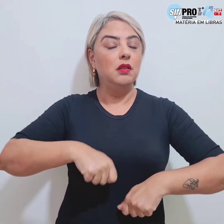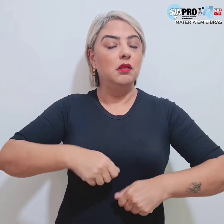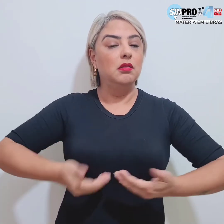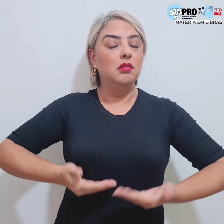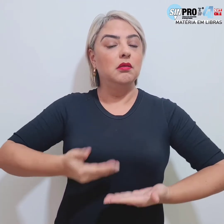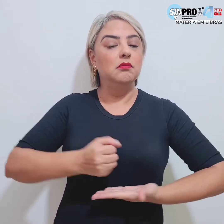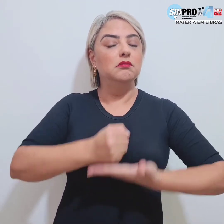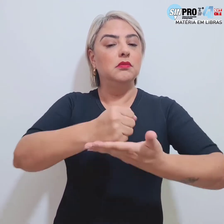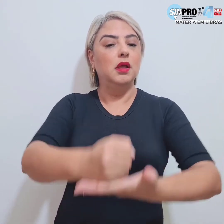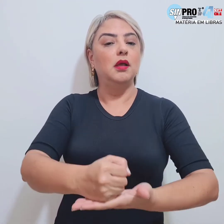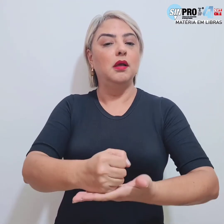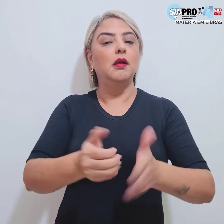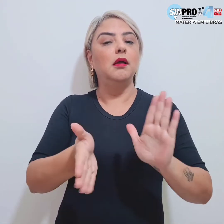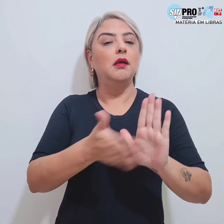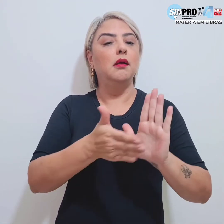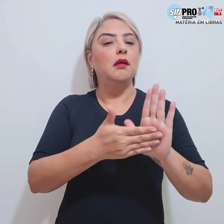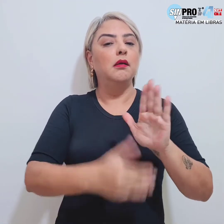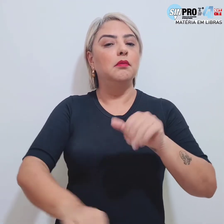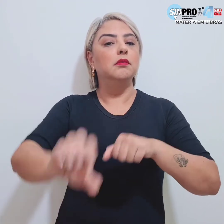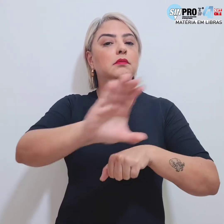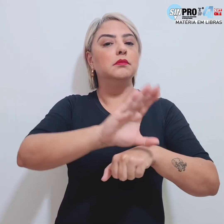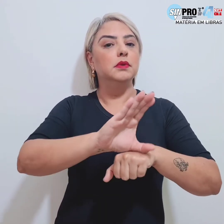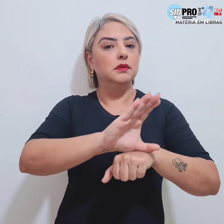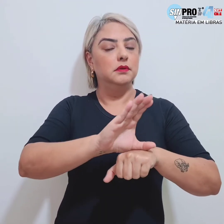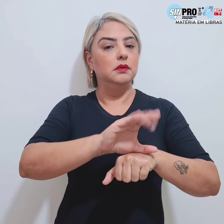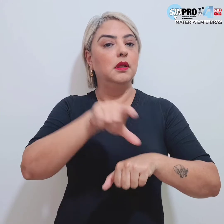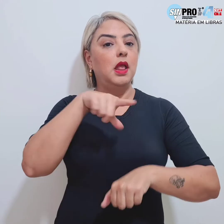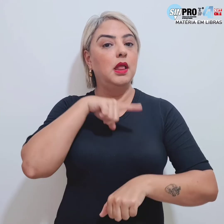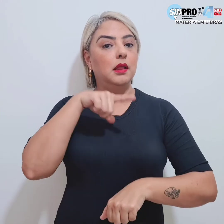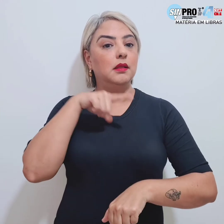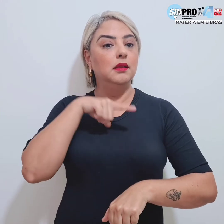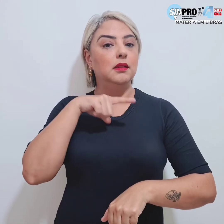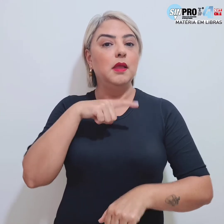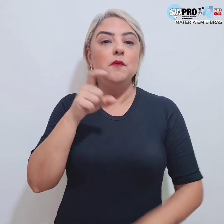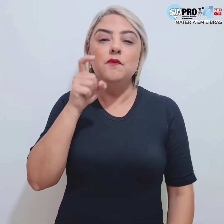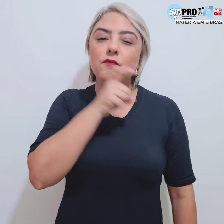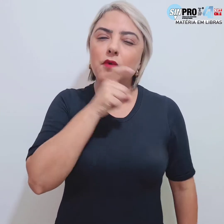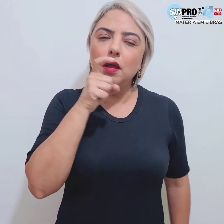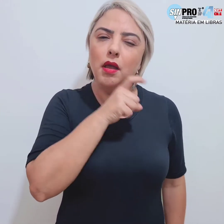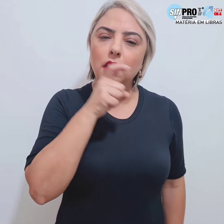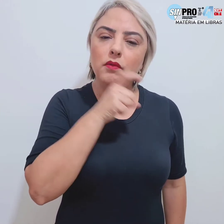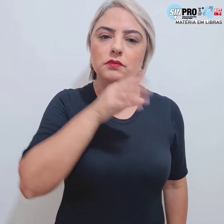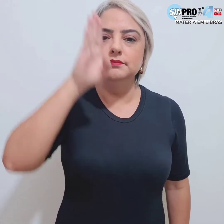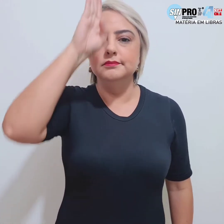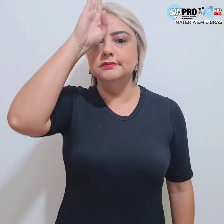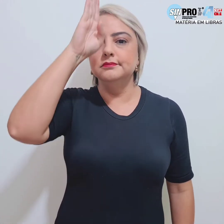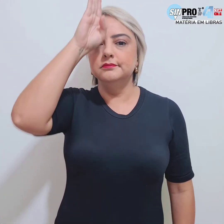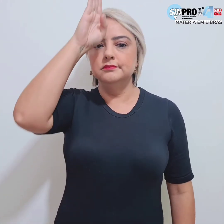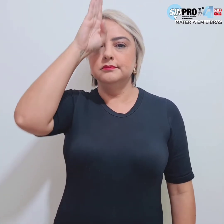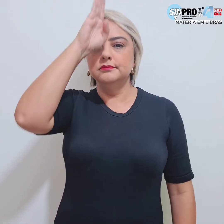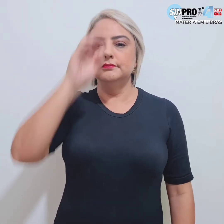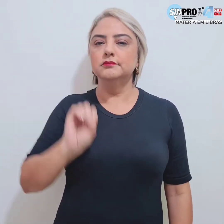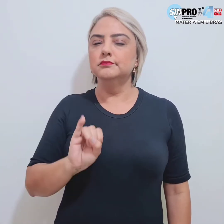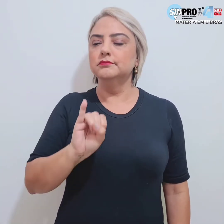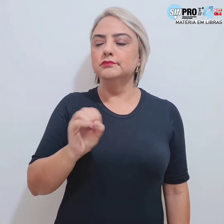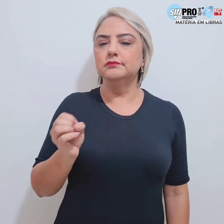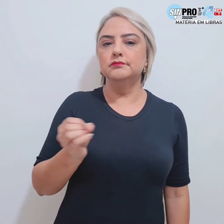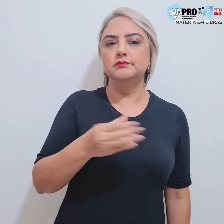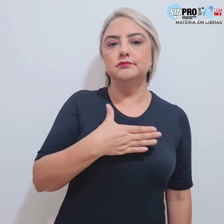de emenda à Constituição tem como falso pressuposto a modernização da